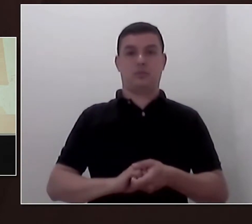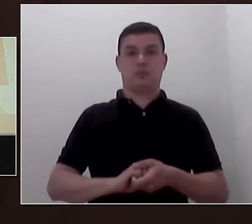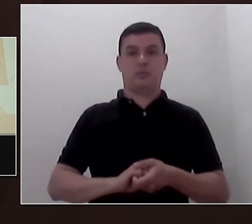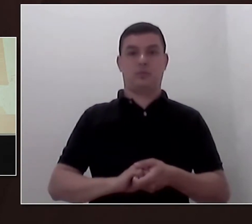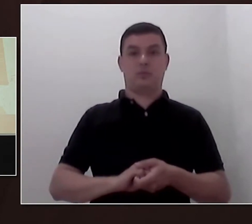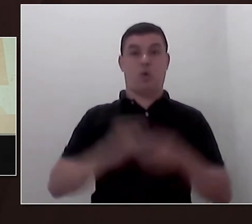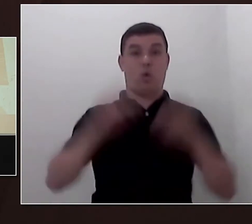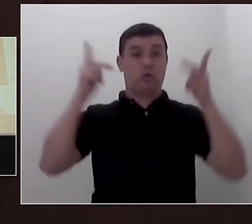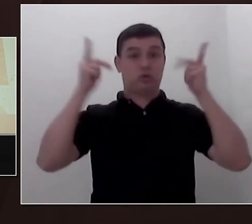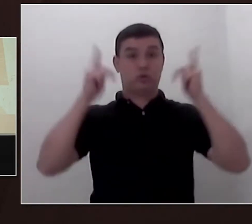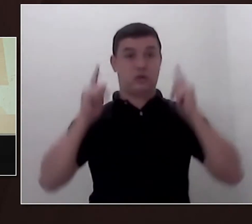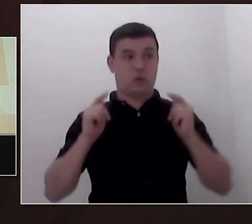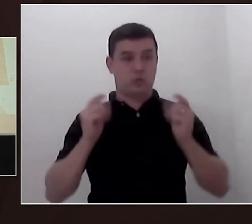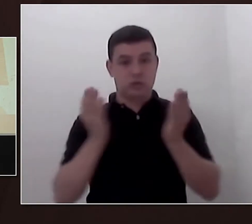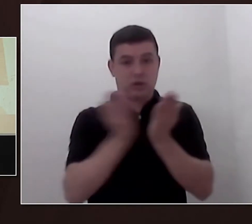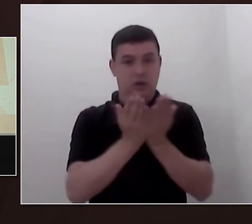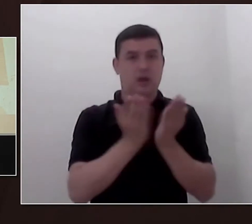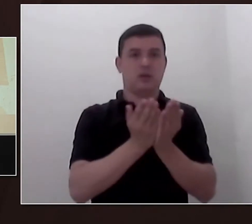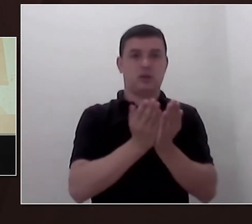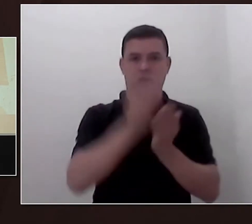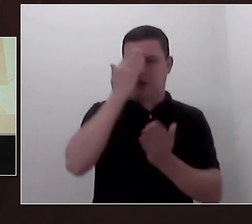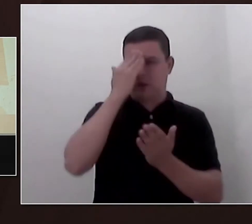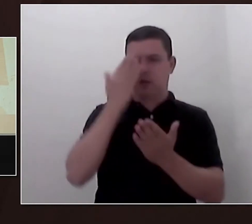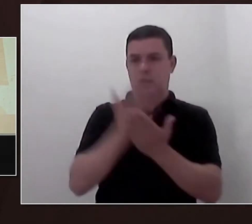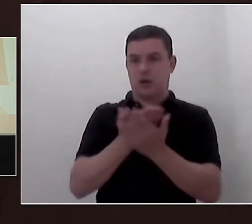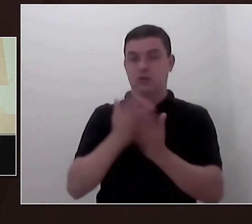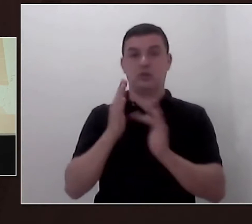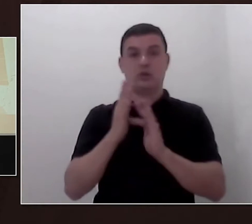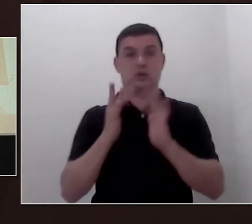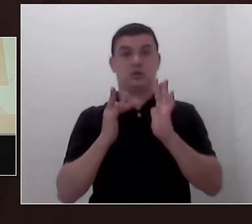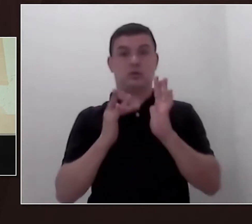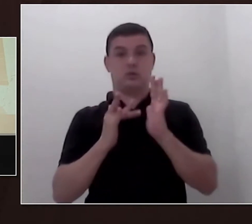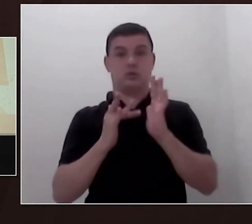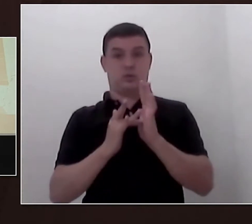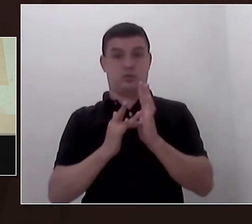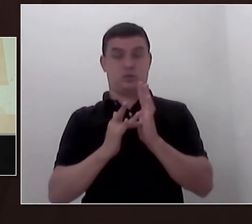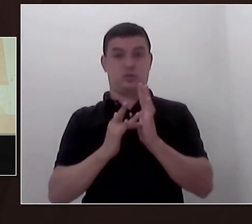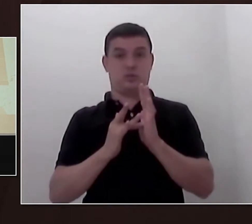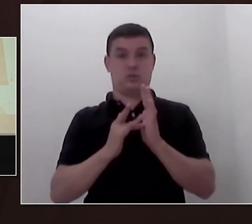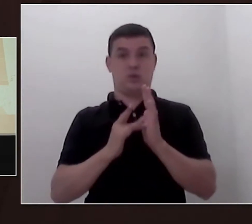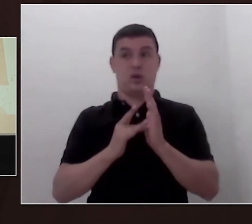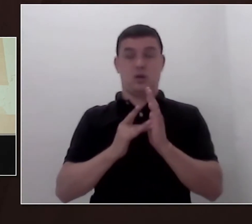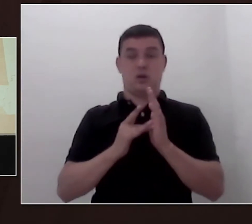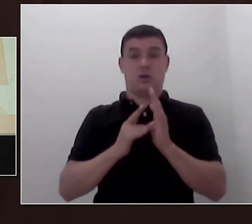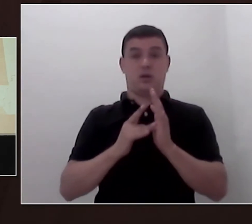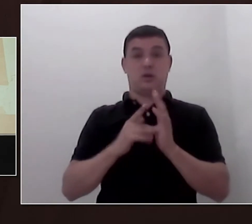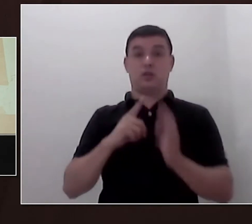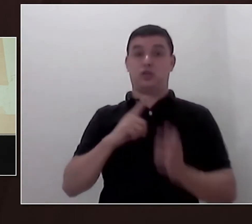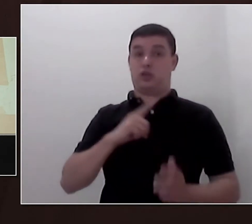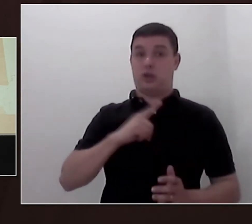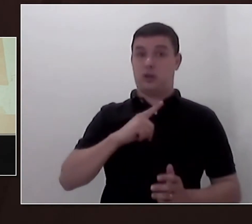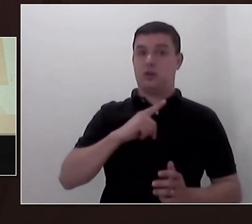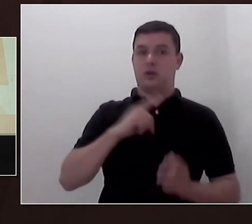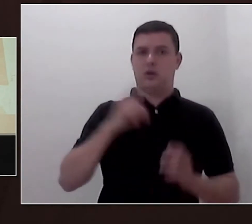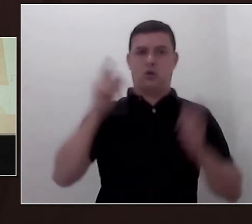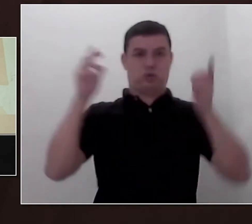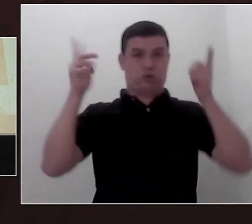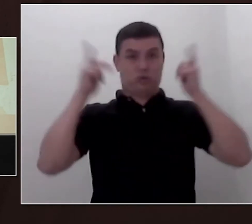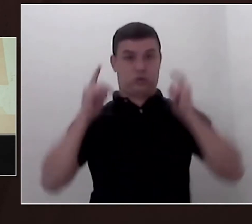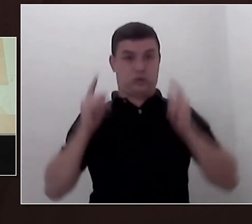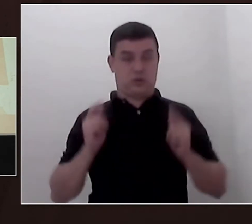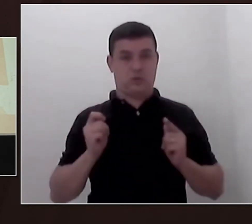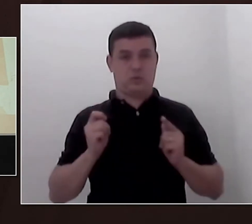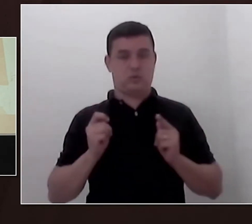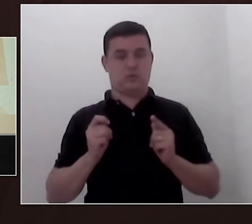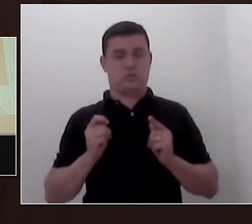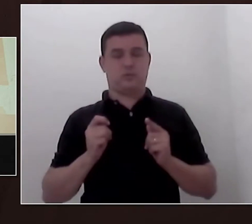amarga malignidade dos judeus incrédulos. Os judeus incrédulos perseguiram violentamente a igreja, certo? Desde o